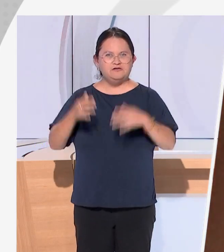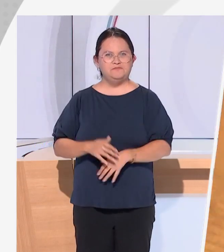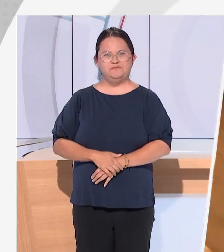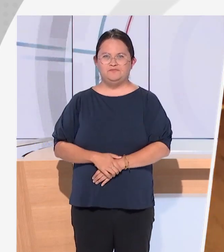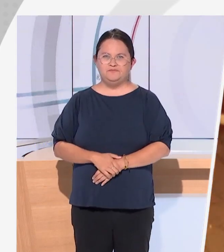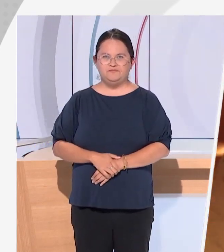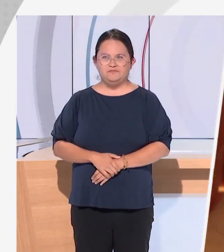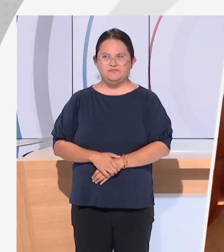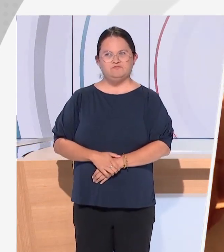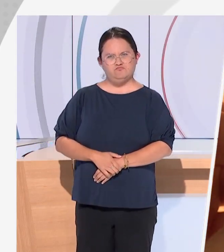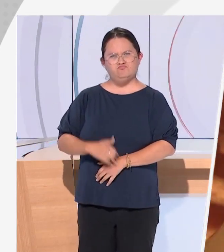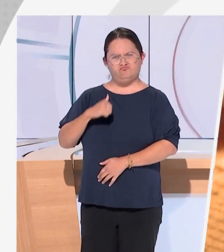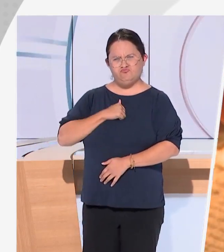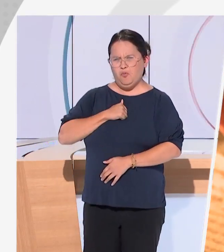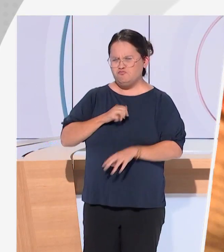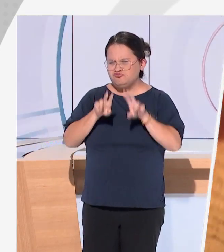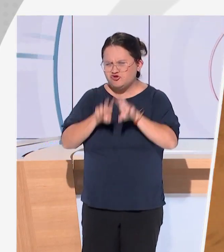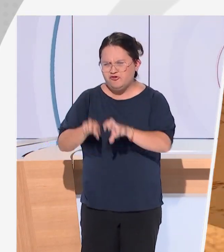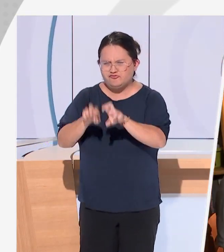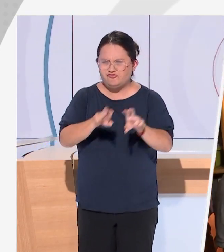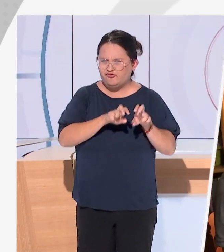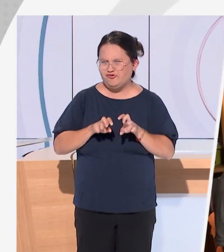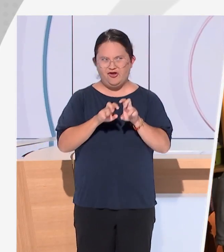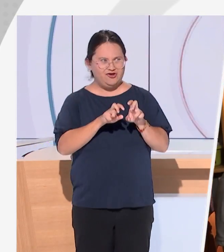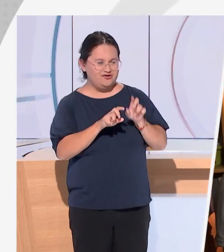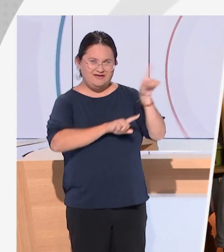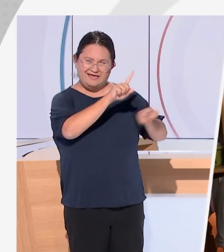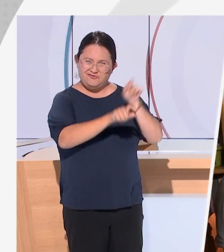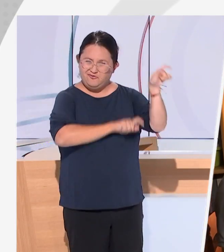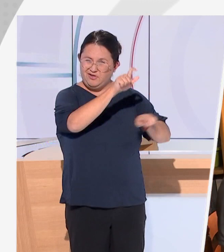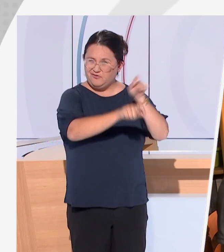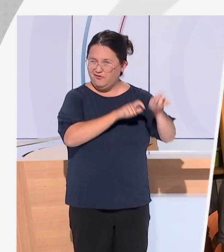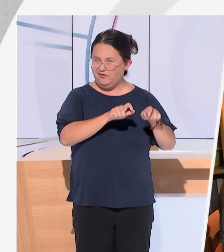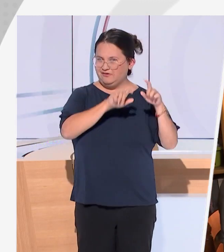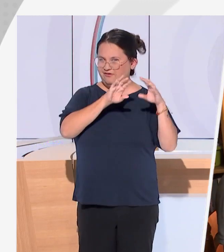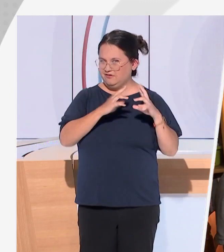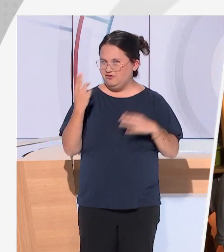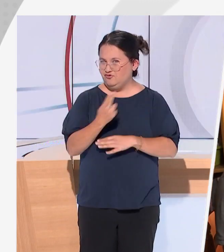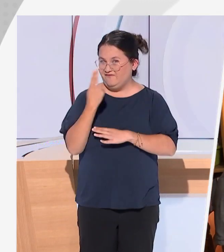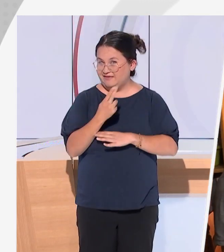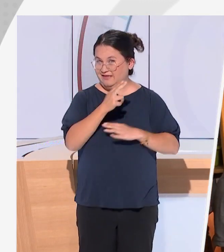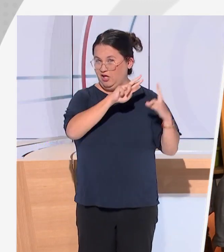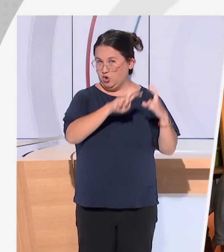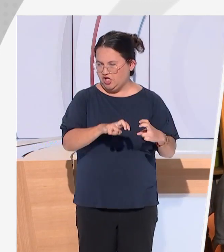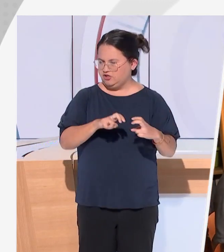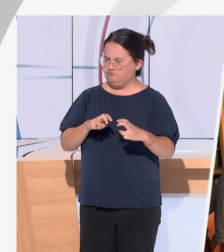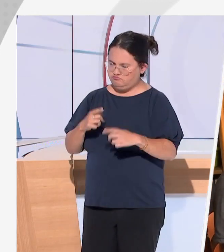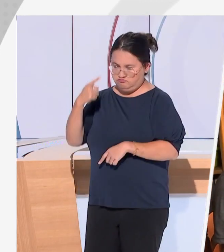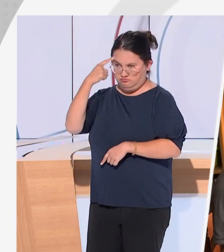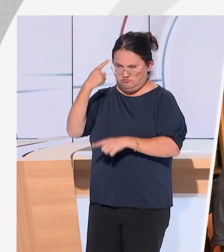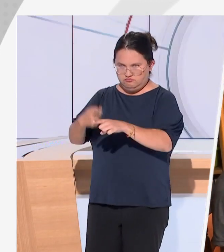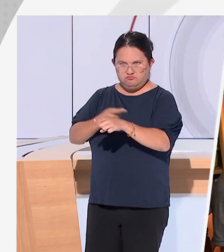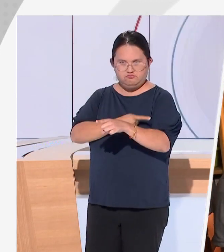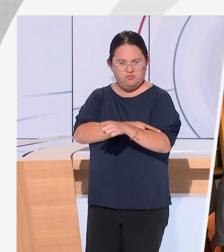J'ai un petit peu fait des recherches et puis j'ai demandé à des enseignants-chercheurs. Et puis après, j'ai vu progressivement que c'était un lot extrêmement